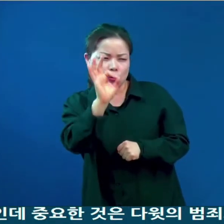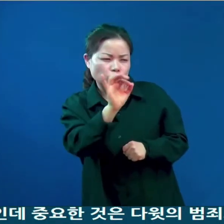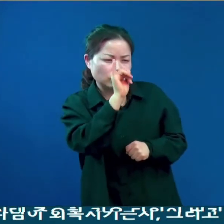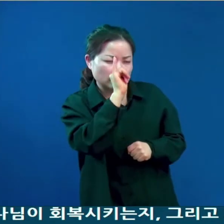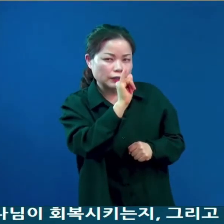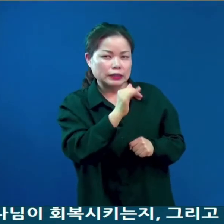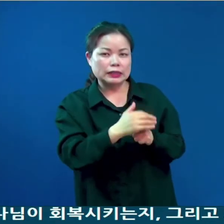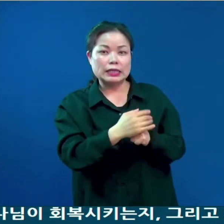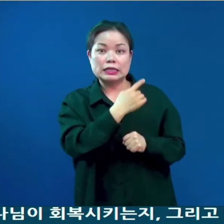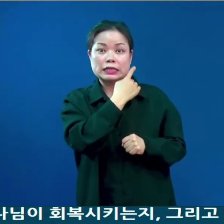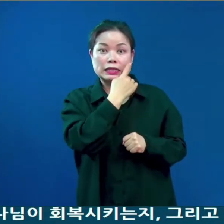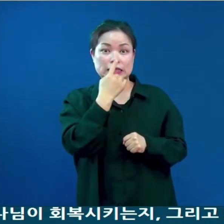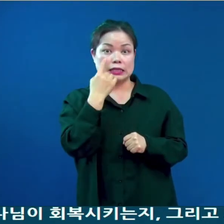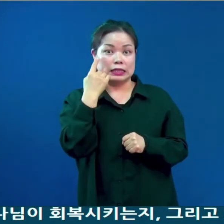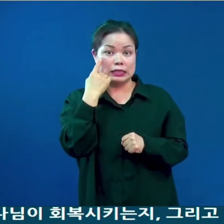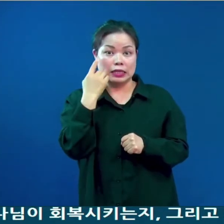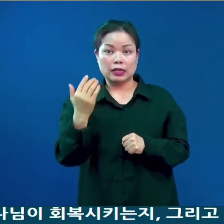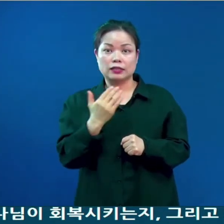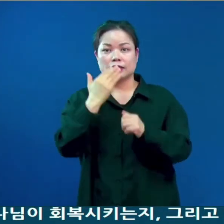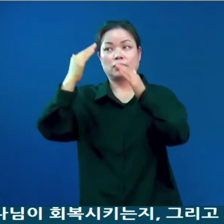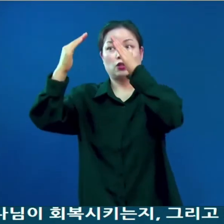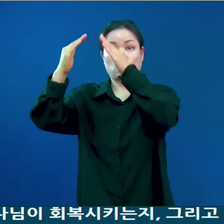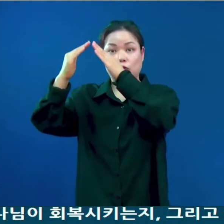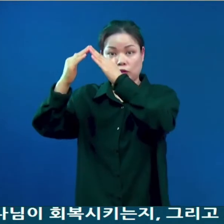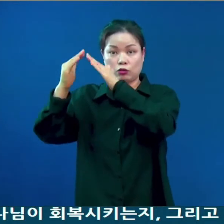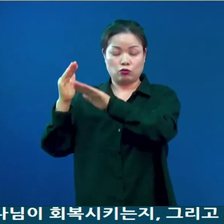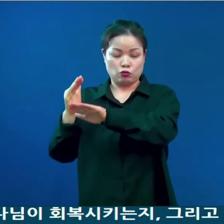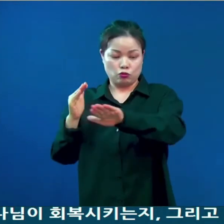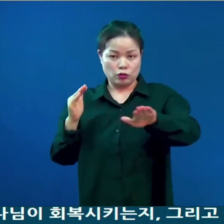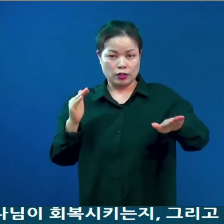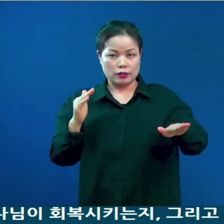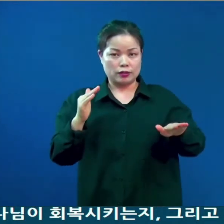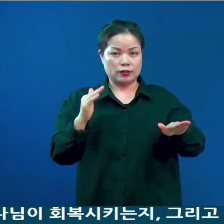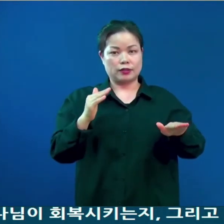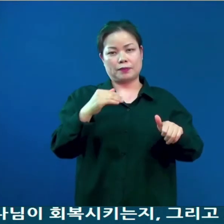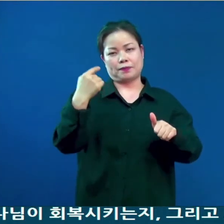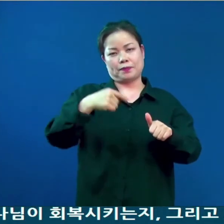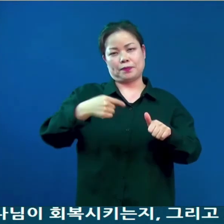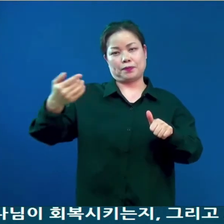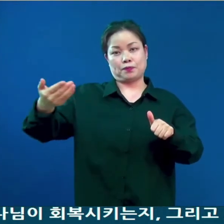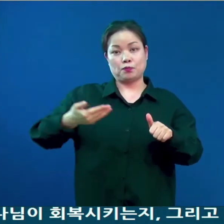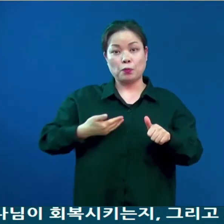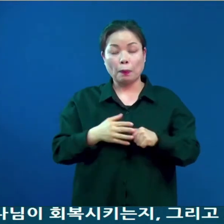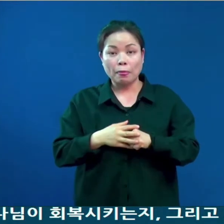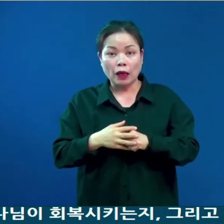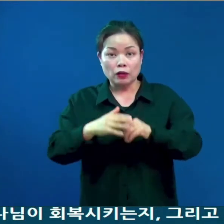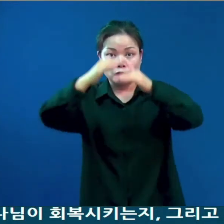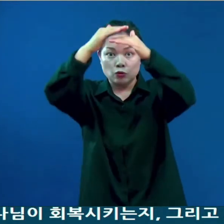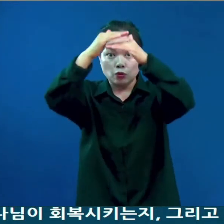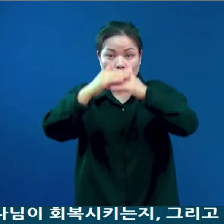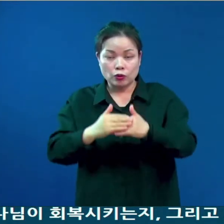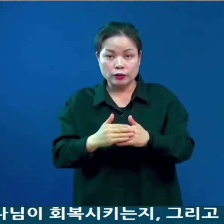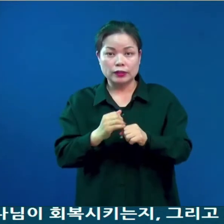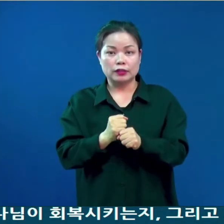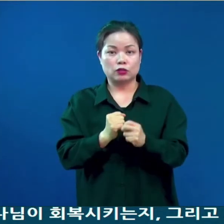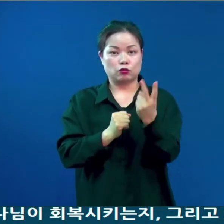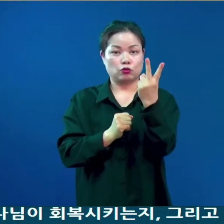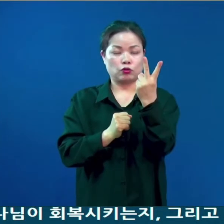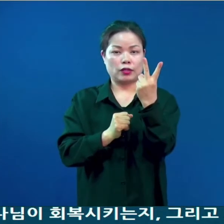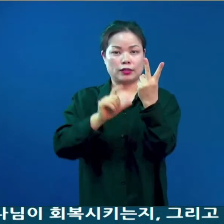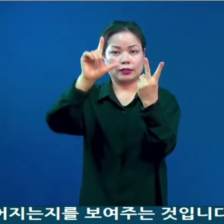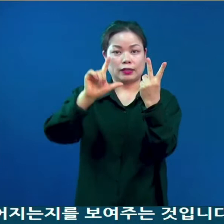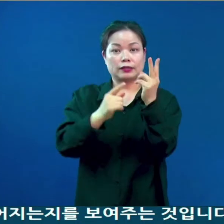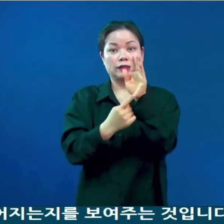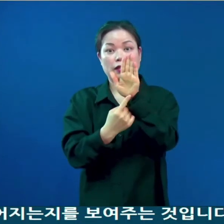있는 증거가 바로 성전이라는 것을 우리에게 가르쳐주고 있기 때문입니다. 오늘 본문에 대비되는 두 개의